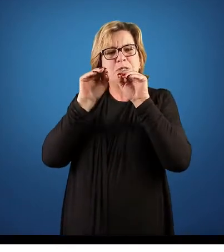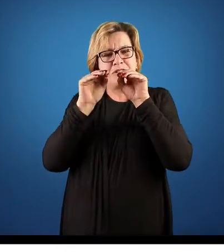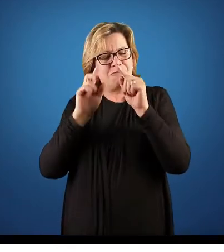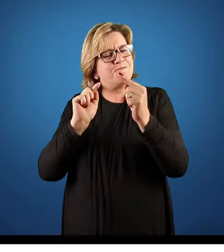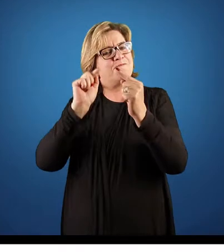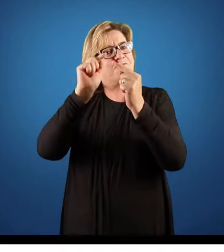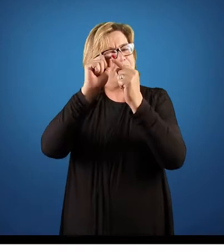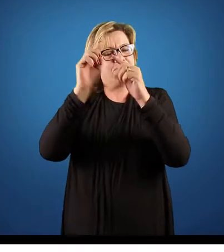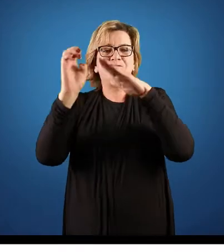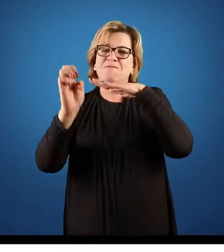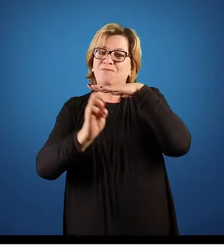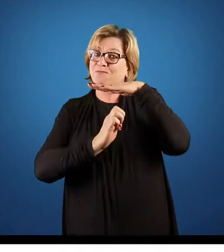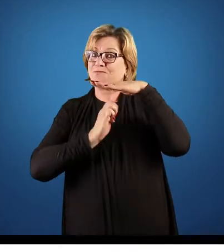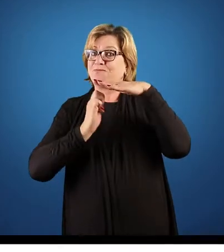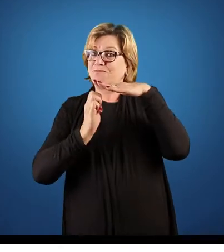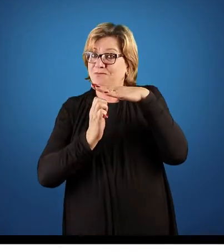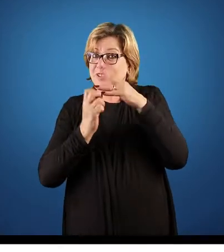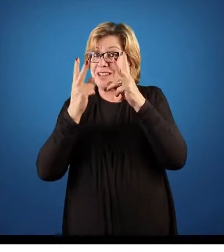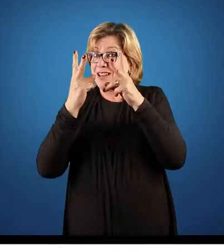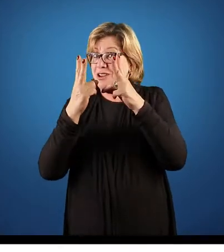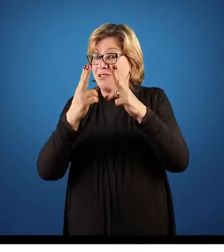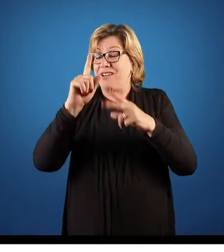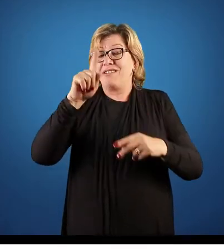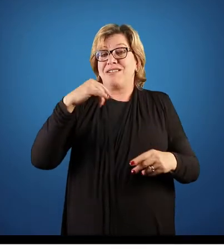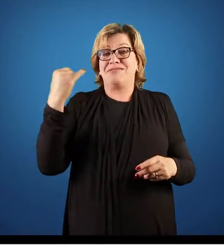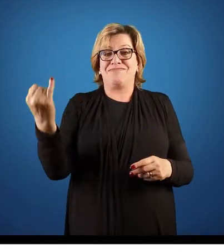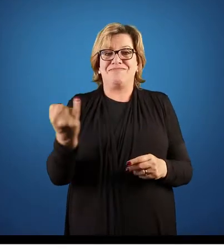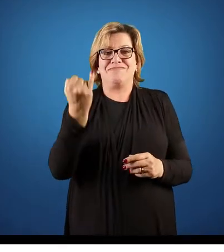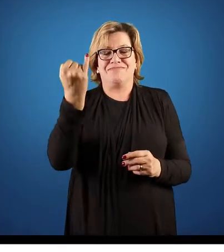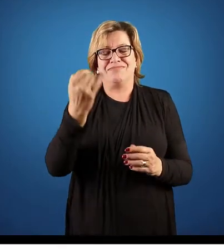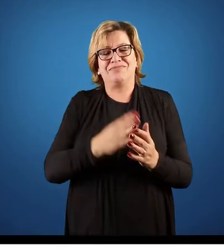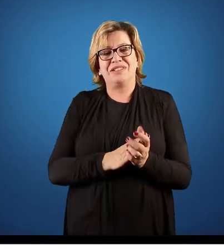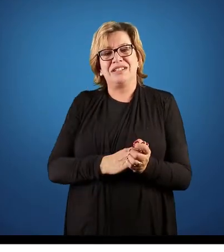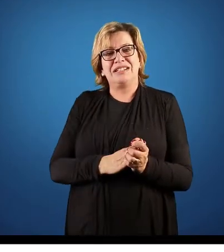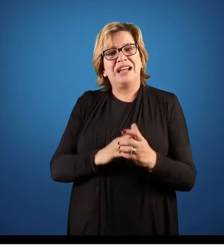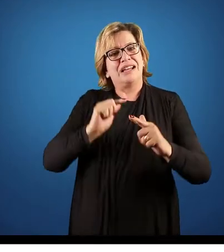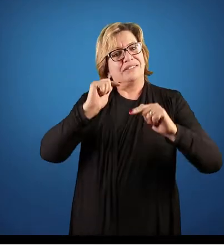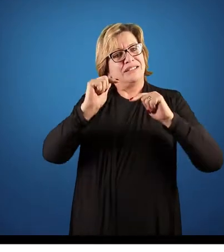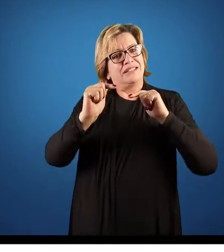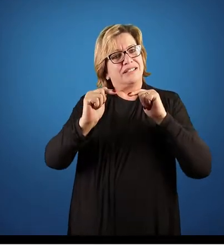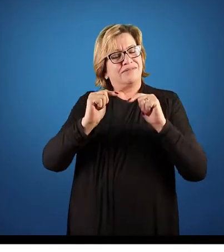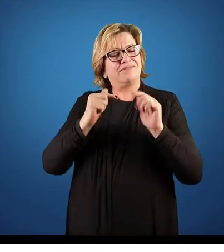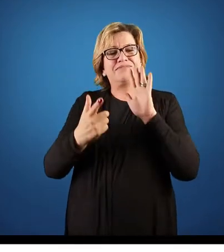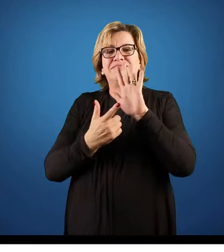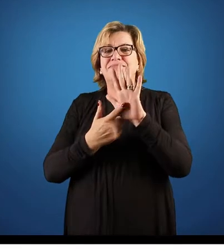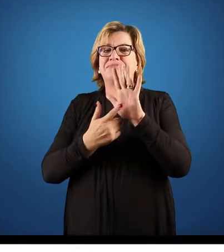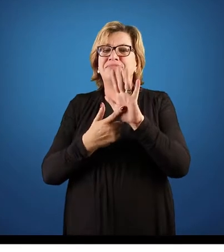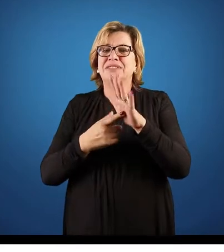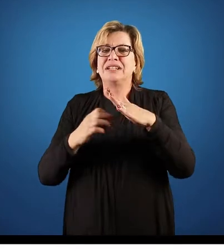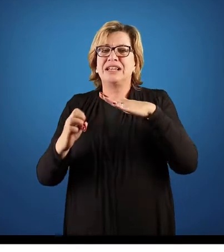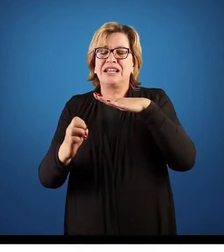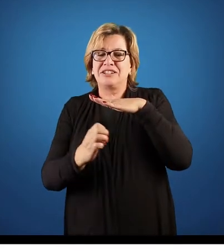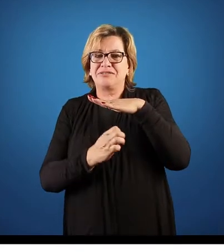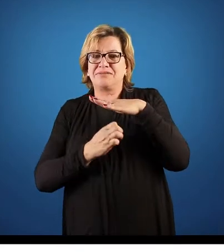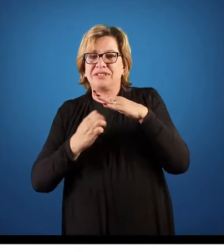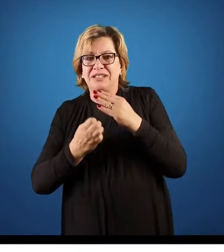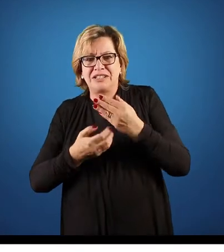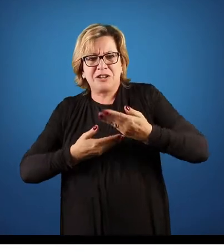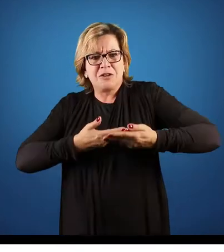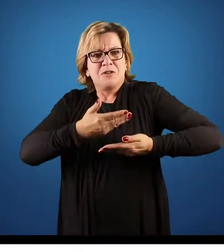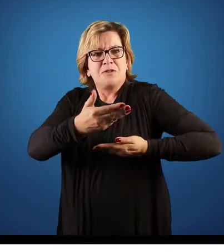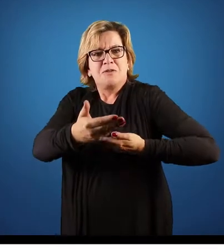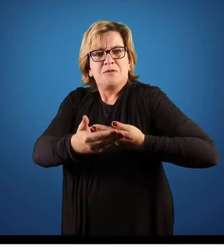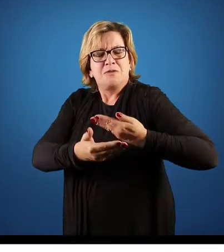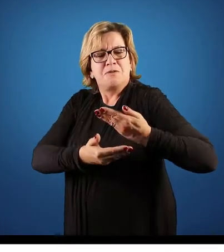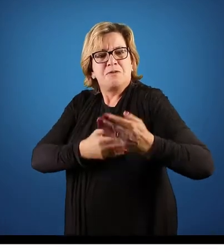empresa isso é muito importante para que a gente possa trabalhar então isso trabalha os aspectos principais da organização são as relações